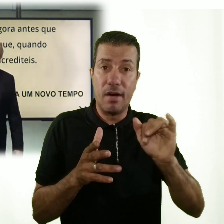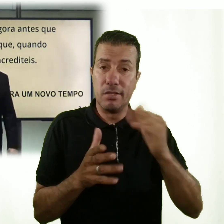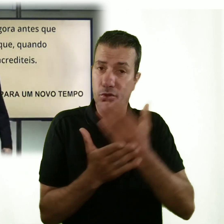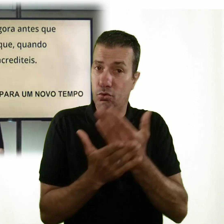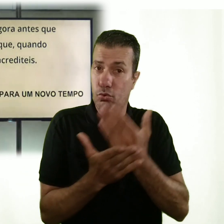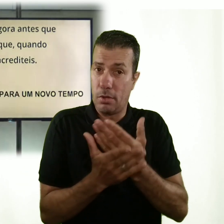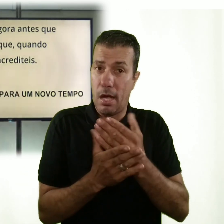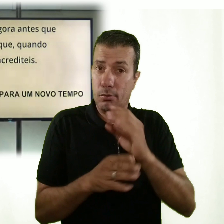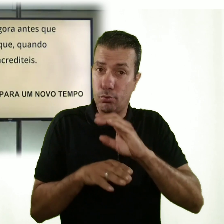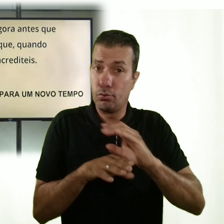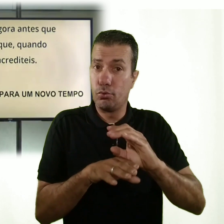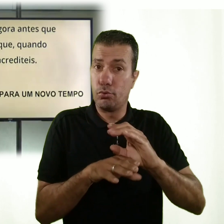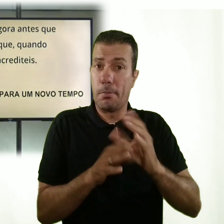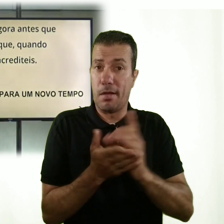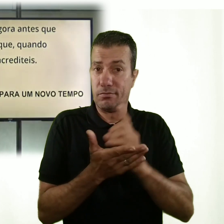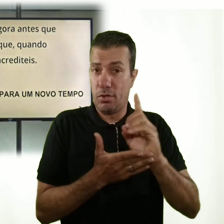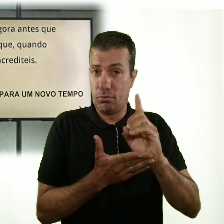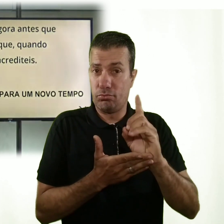tem nesse livro aqui.